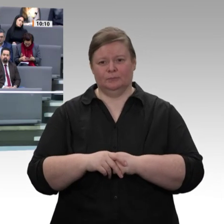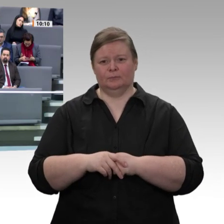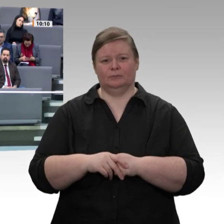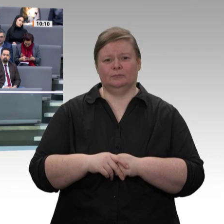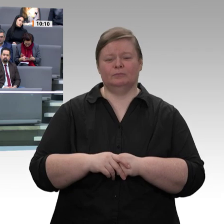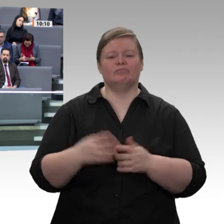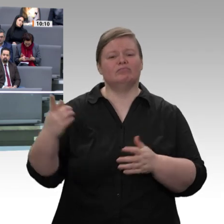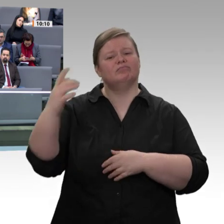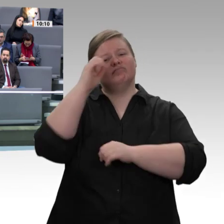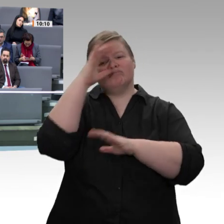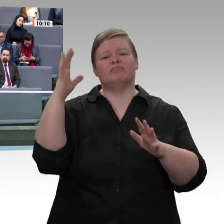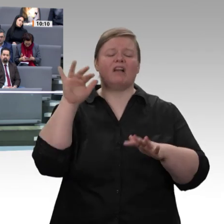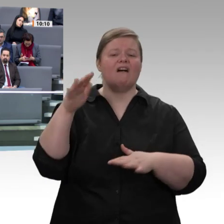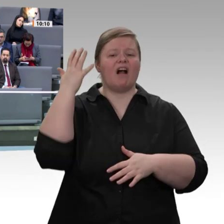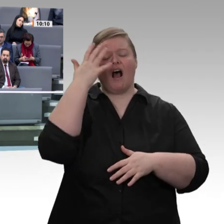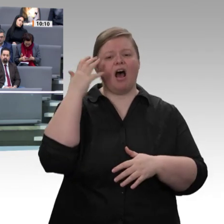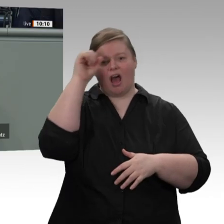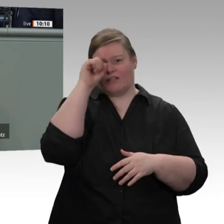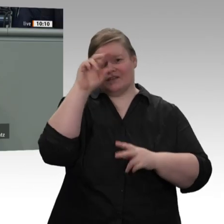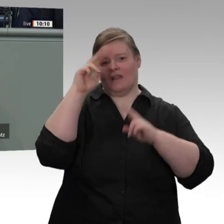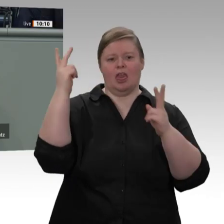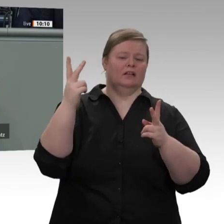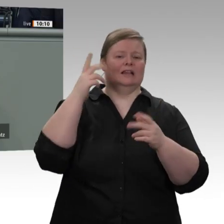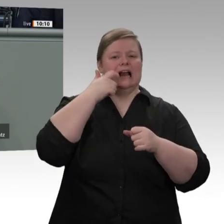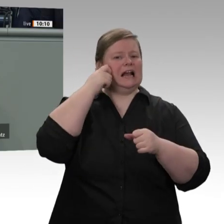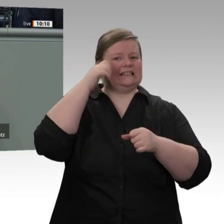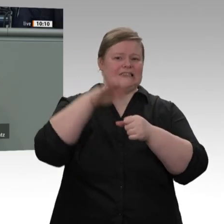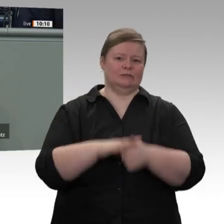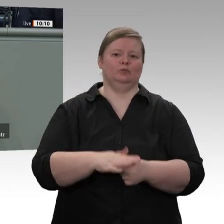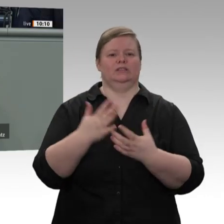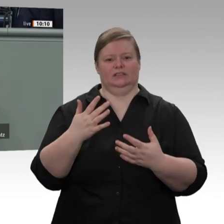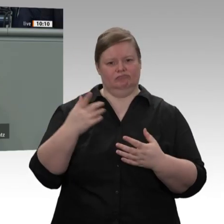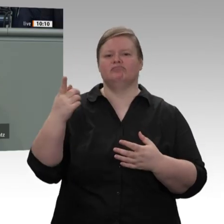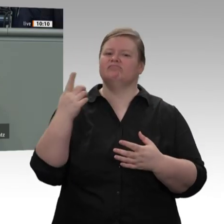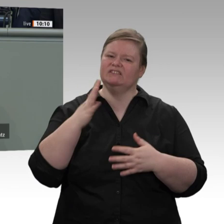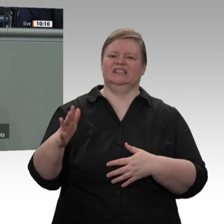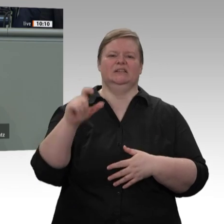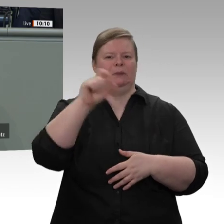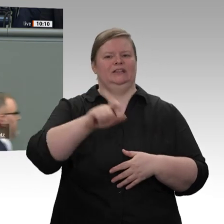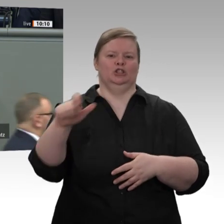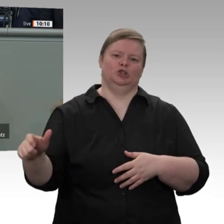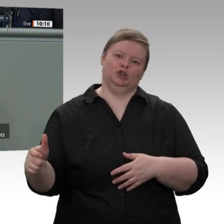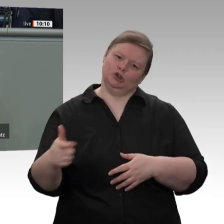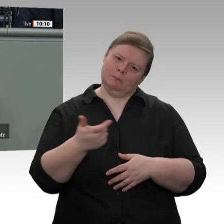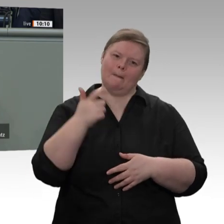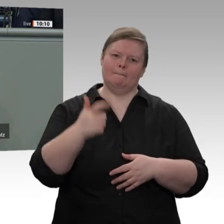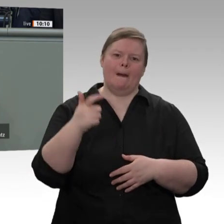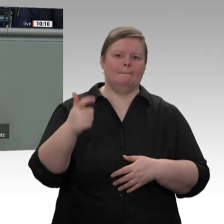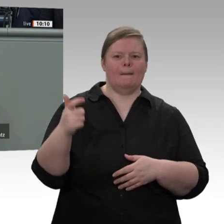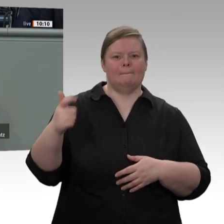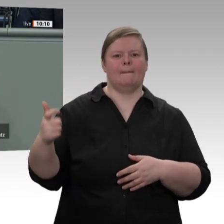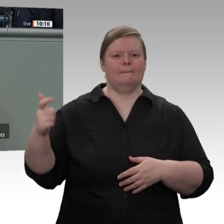ihnen. Und wir trauern mit ihren Familien und mit ihren Freunden. Den Menschen, die der Täter verwundet